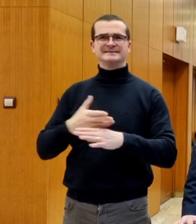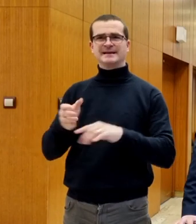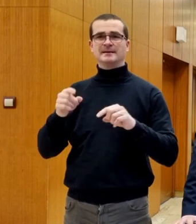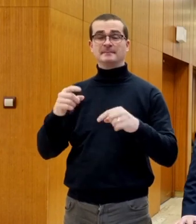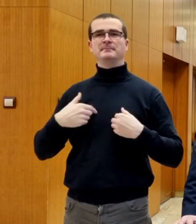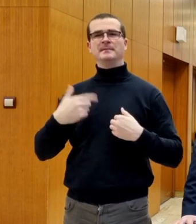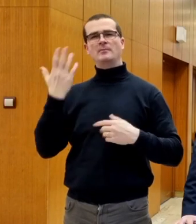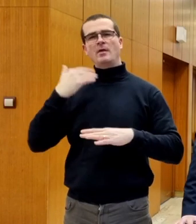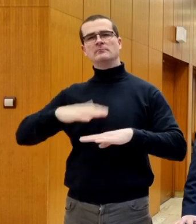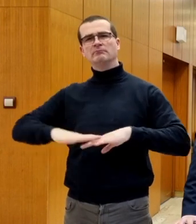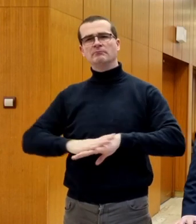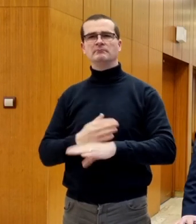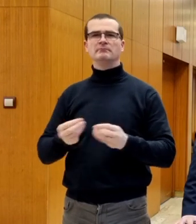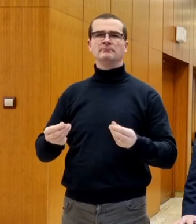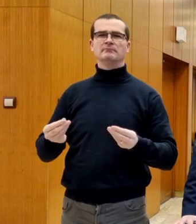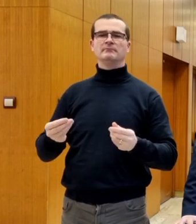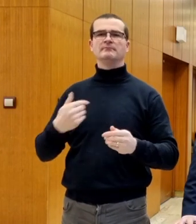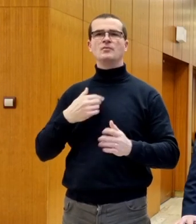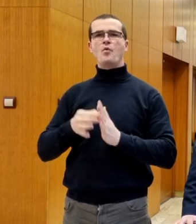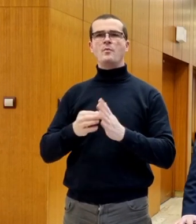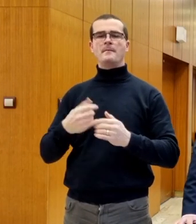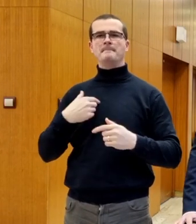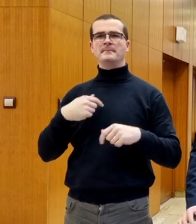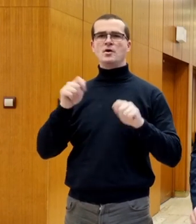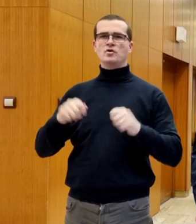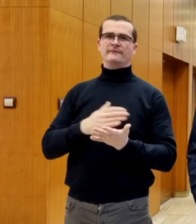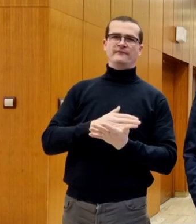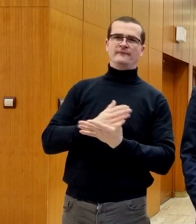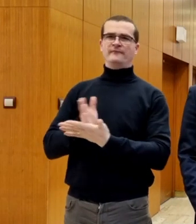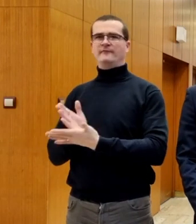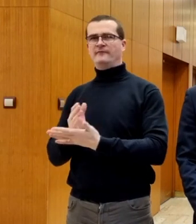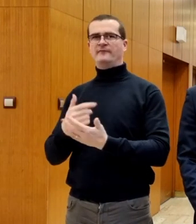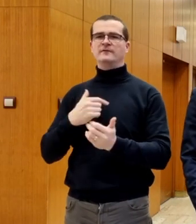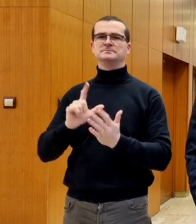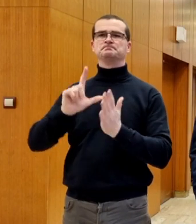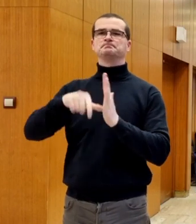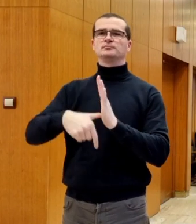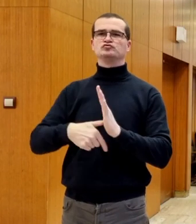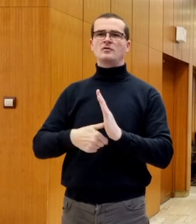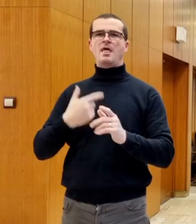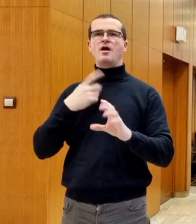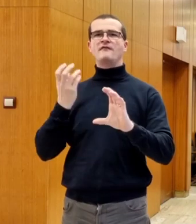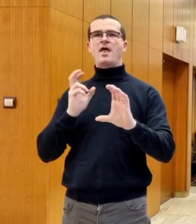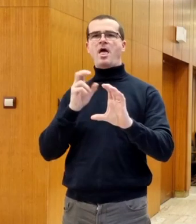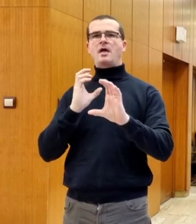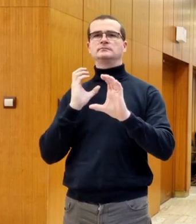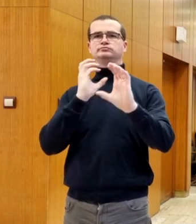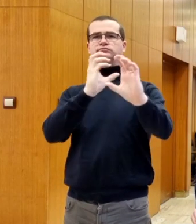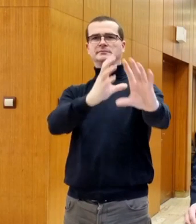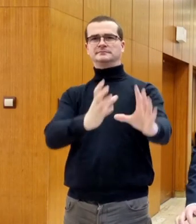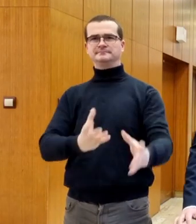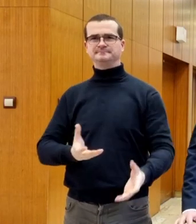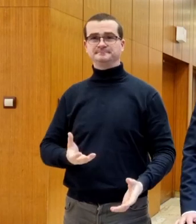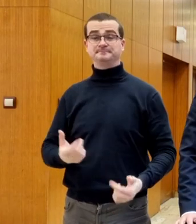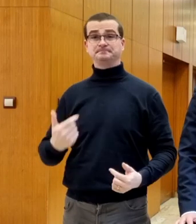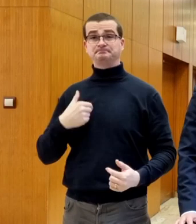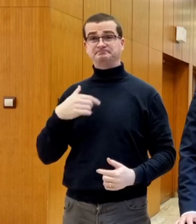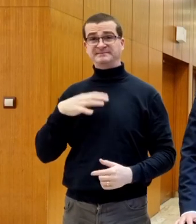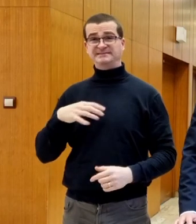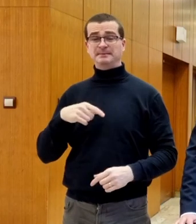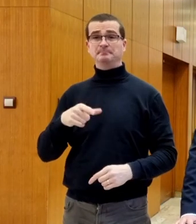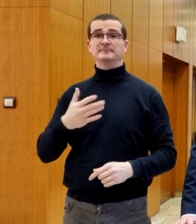sa my cítili, keď sme boli v období, že sme sa rozhodovali a niekto o nás hovoril, že sme zmeškali nejaký vlak. Ja chcem, aby sme s